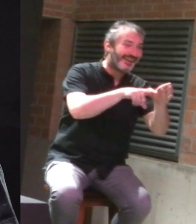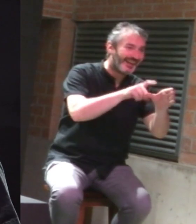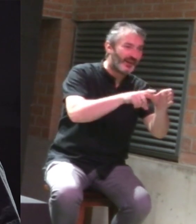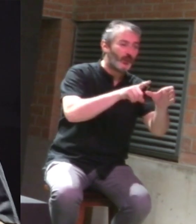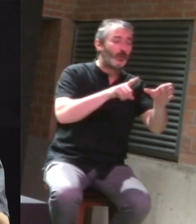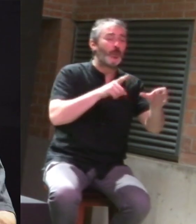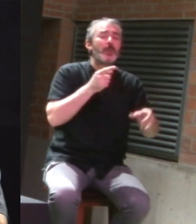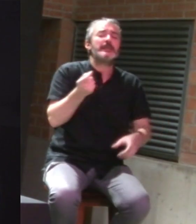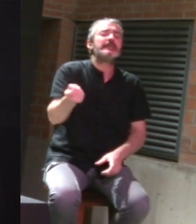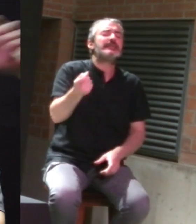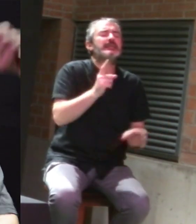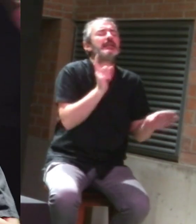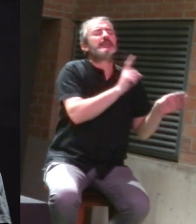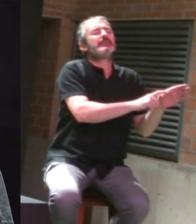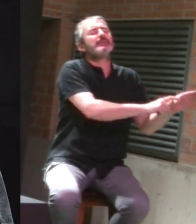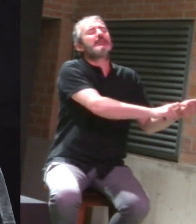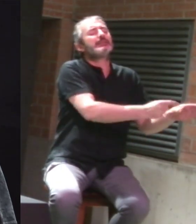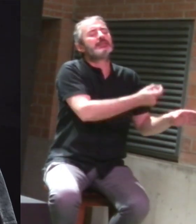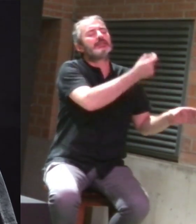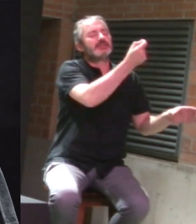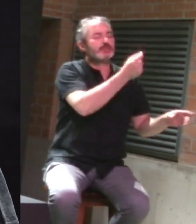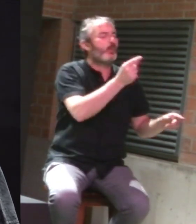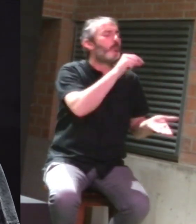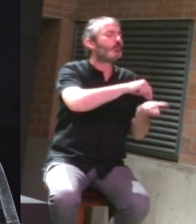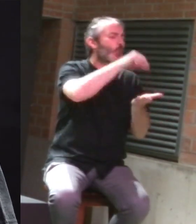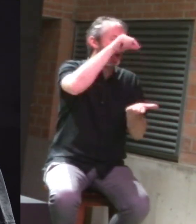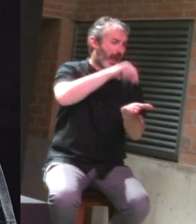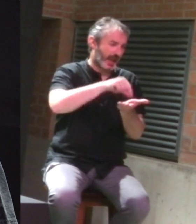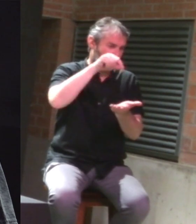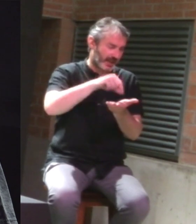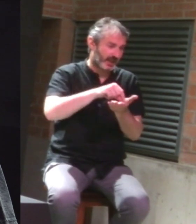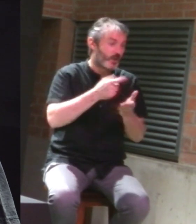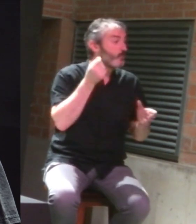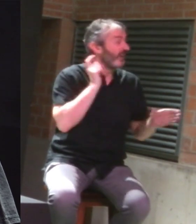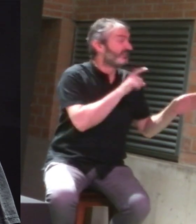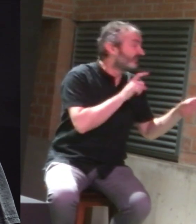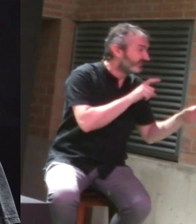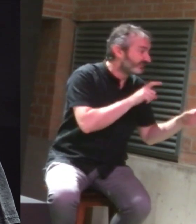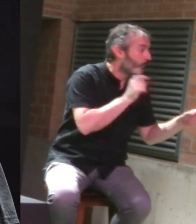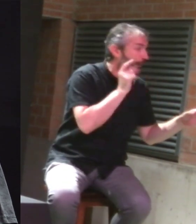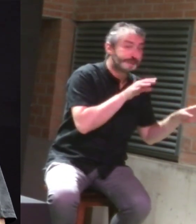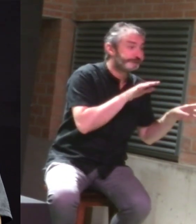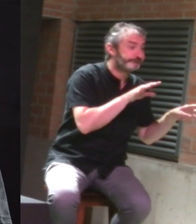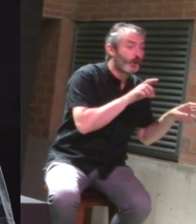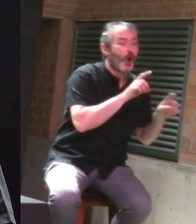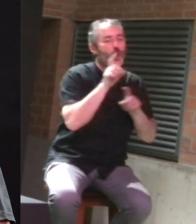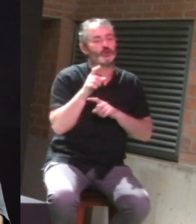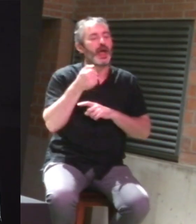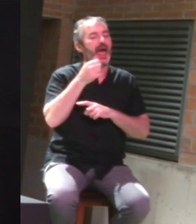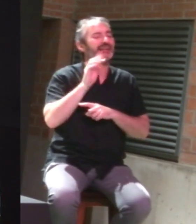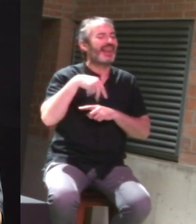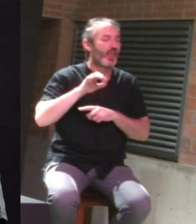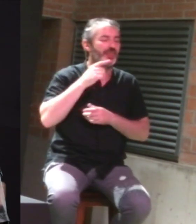salvo una minoría más consciente, más involucrada, etcétera, etcétera. Estaban más cómodas en otros espacios, en los